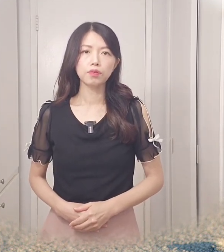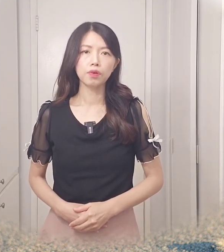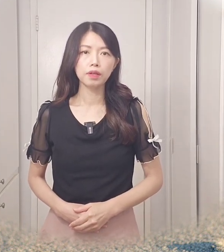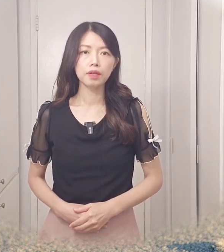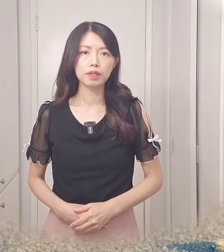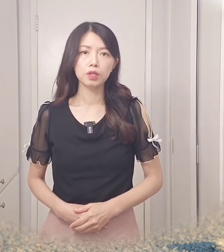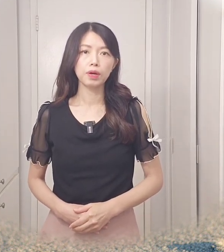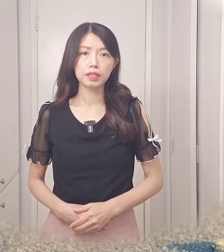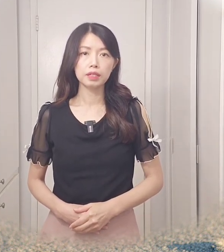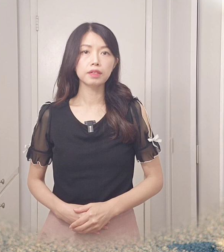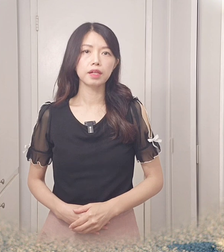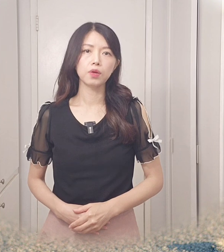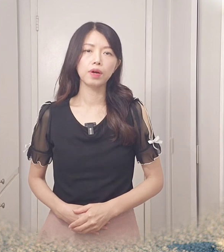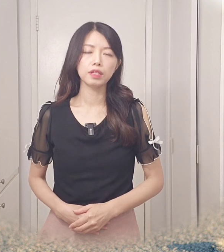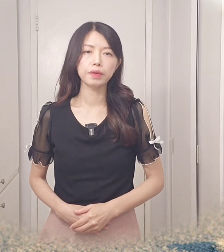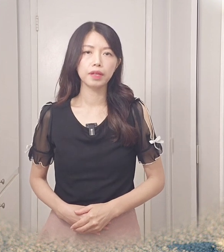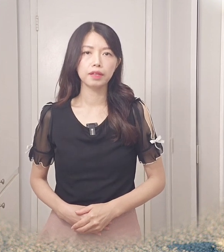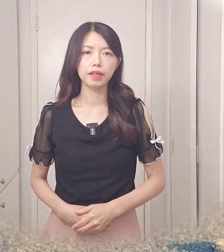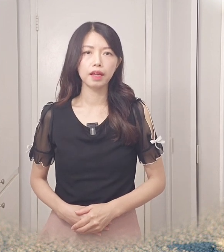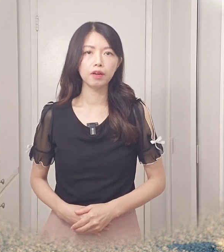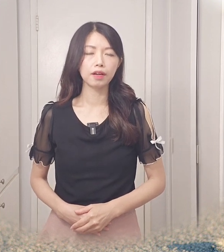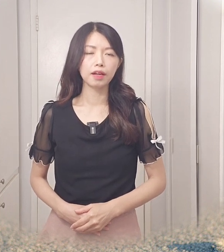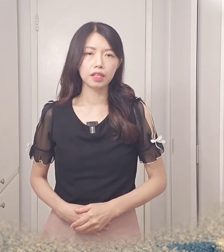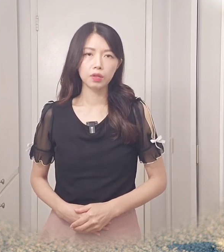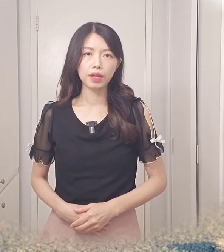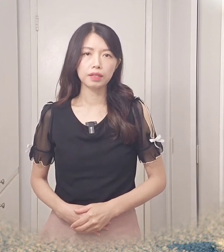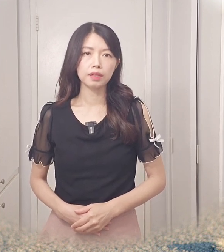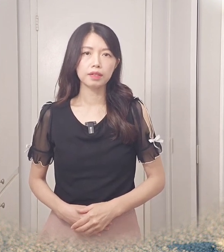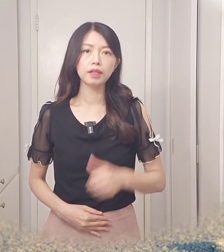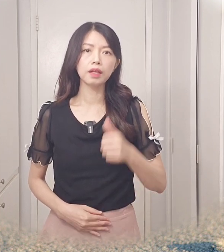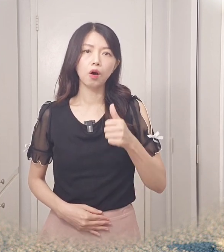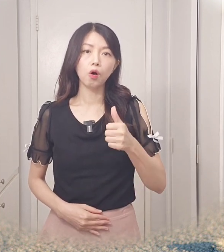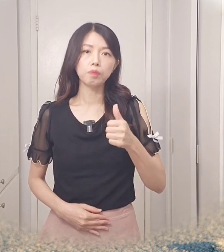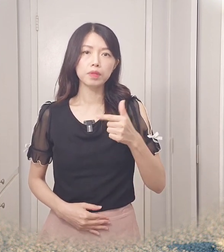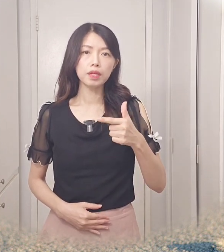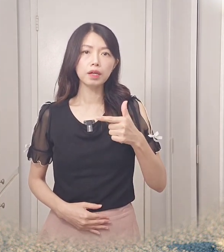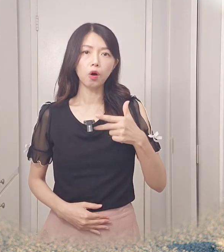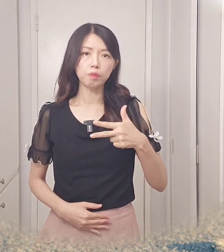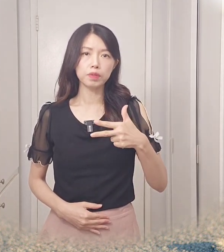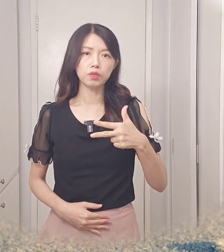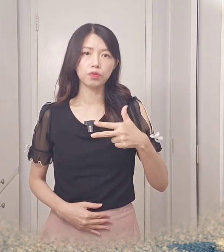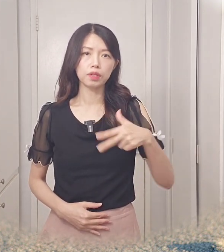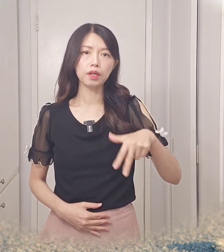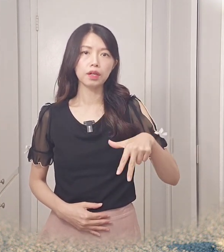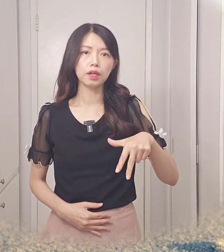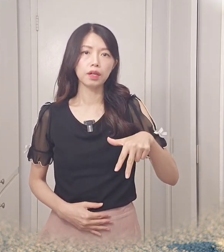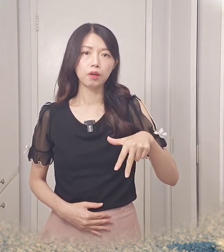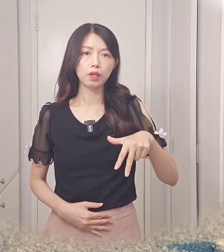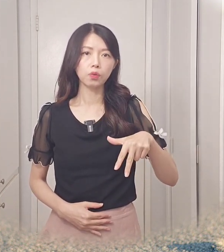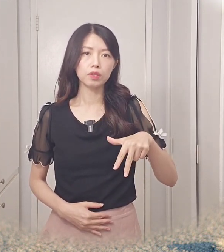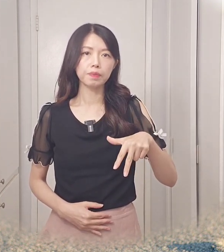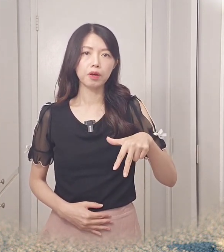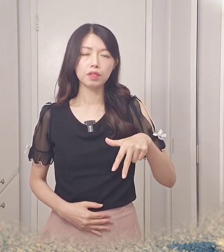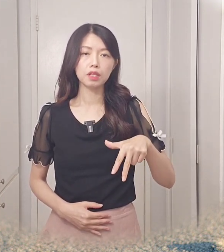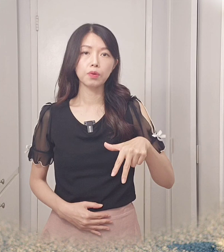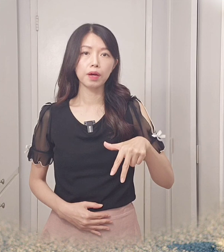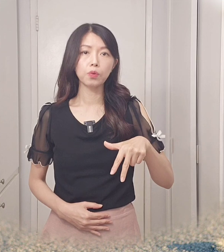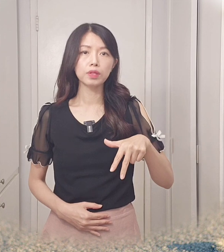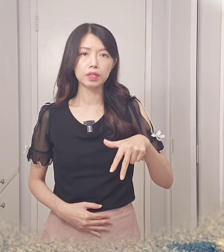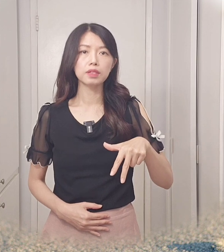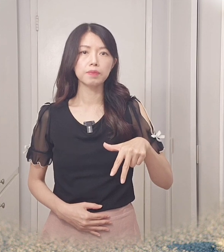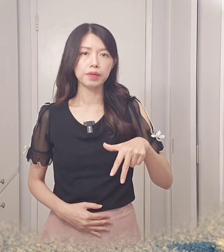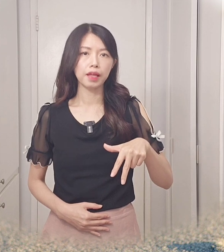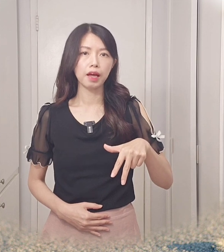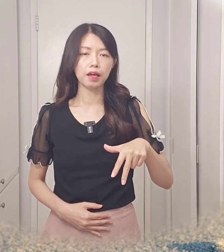한 뜻의 수어는 지와 지읒을 이용하시면 되는데요. 지와 지읒은 엄지, 검지, 중지를 이렇게 놓으시면